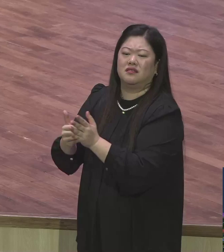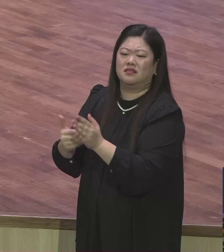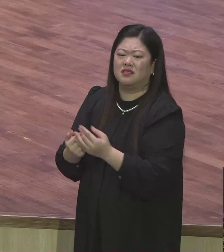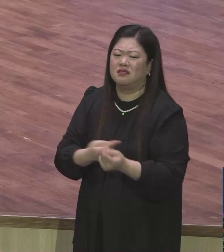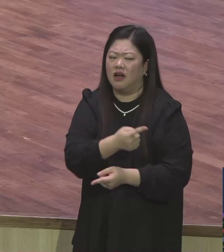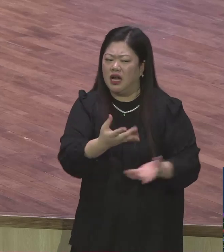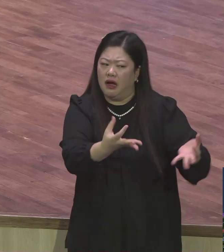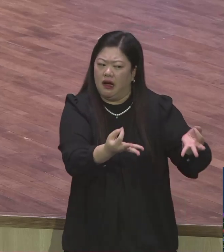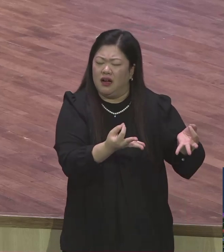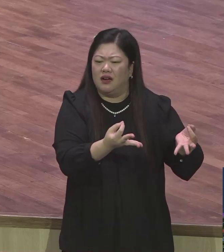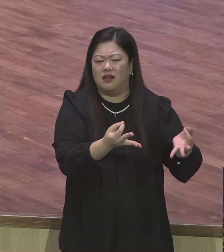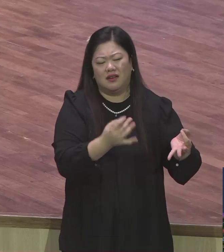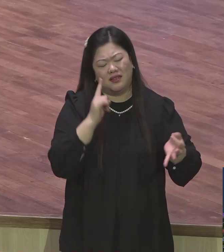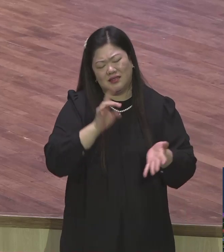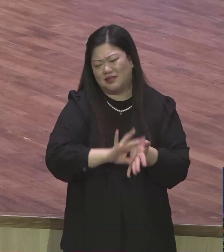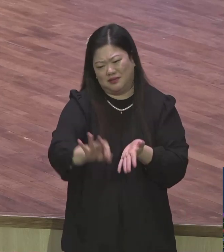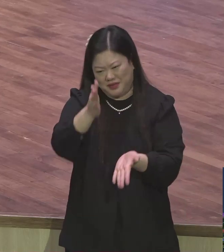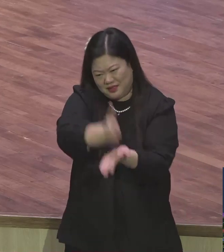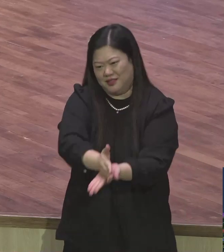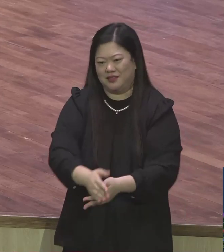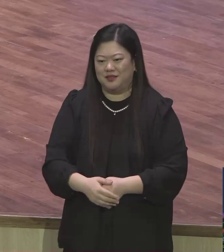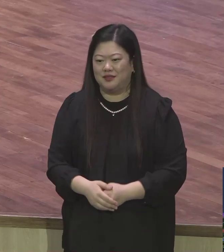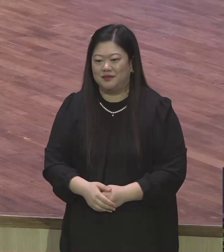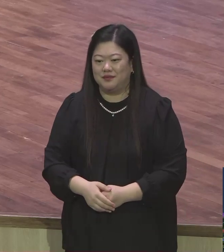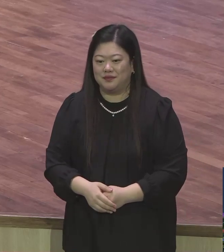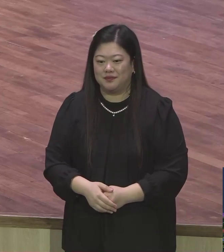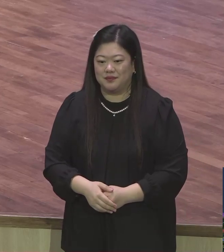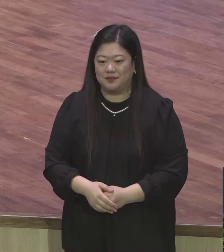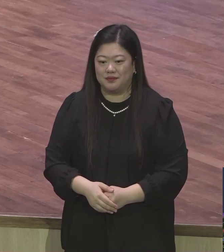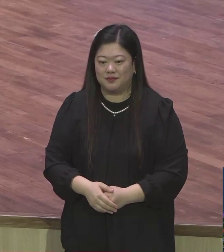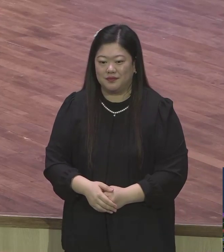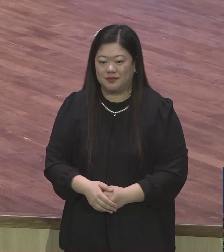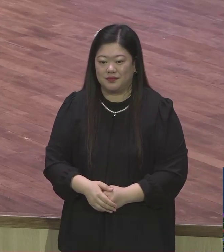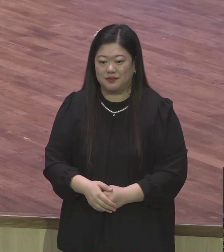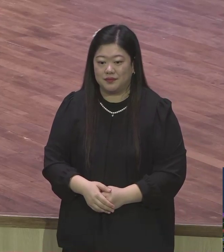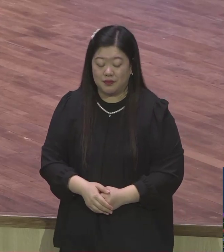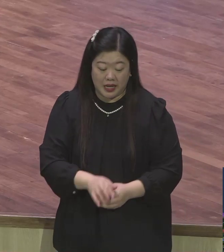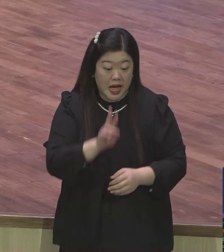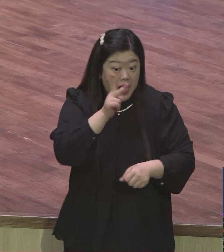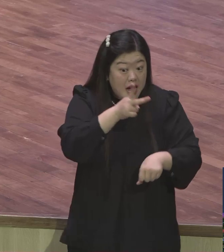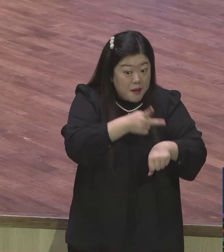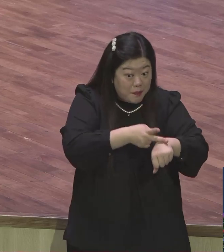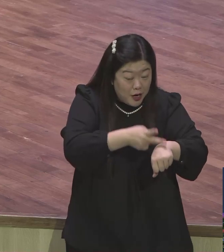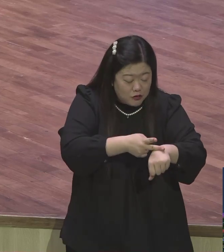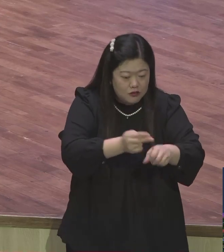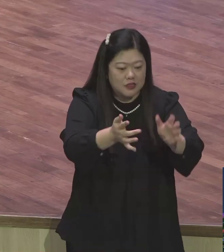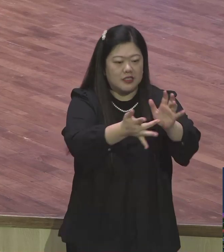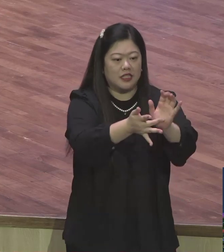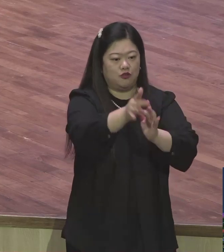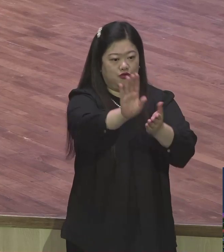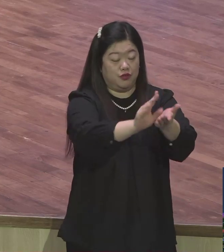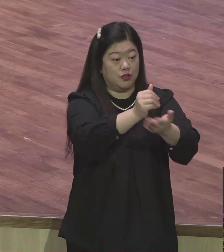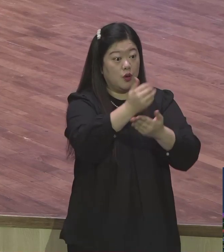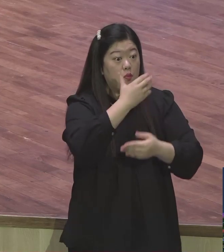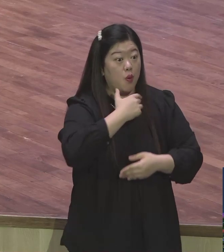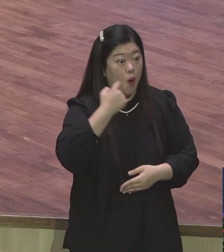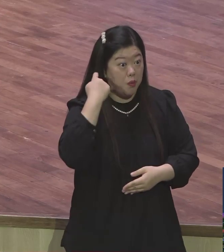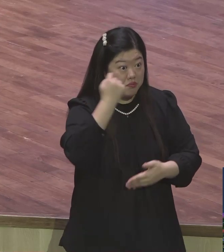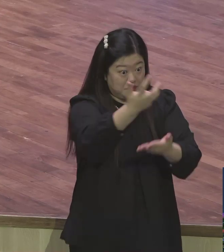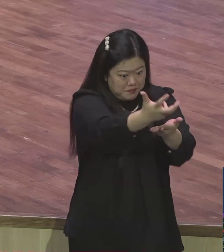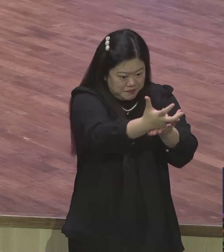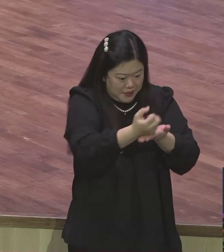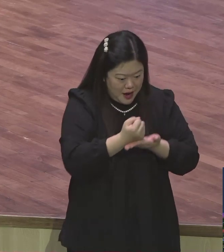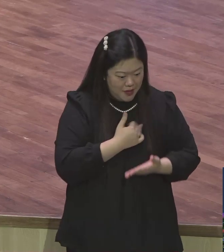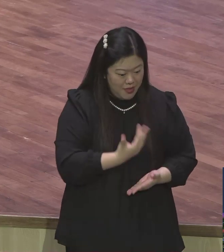그리스도의 이 복음이 바울이 말한 나의 복음이 된 것처럼 여러분들도 이 성경에 나오는 예수의